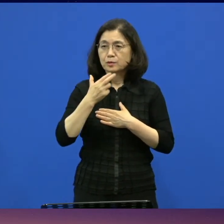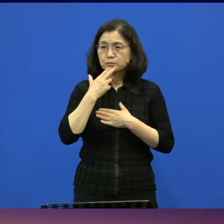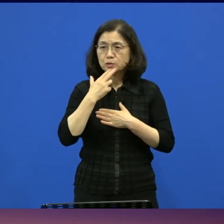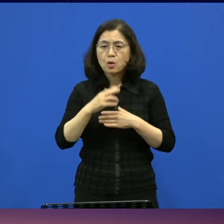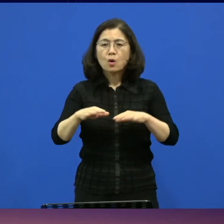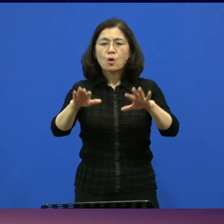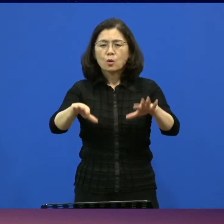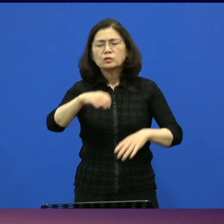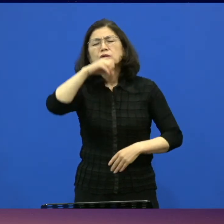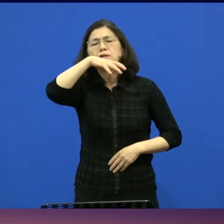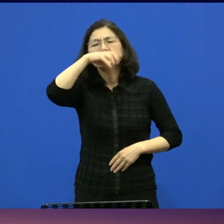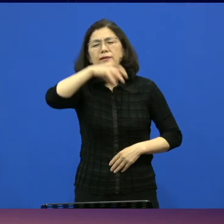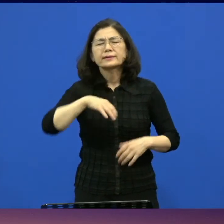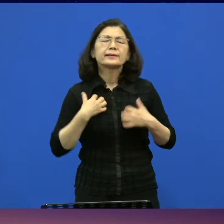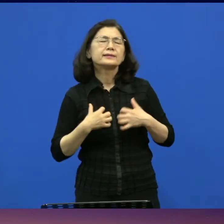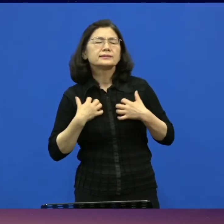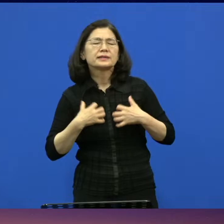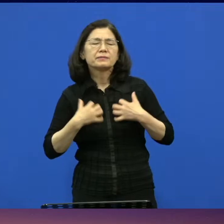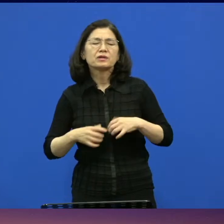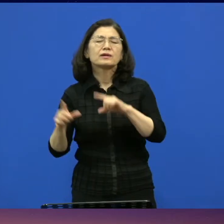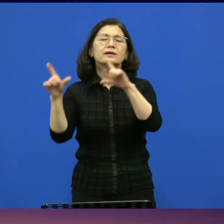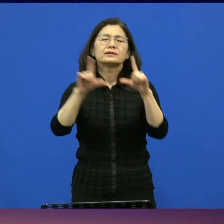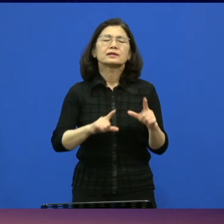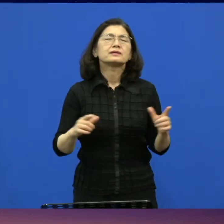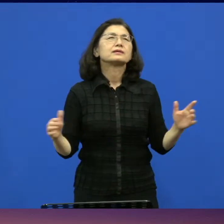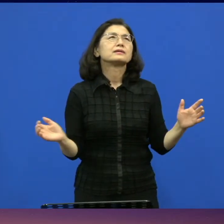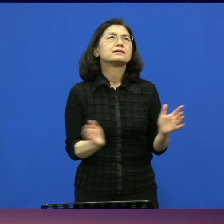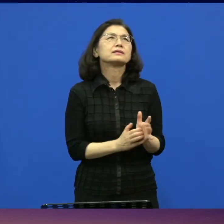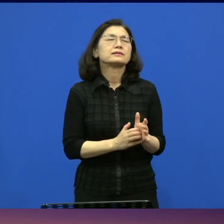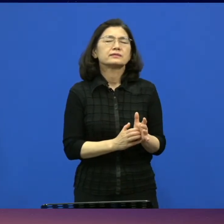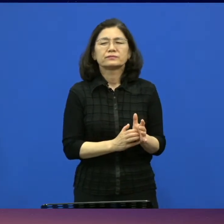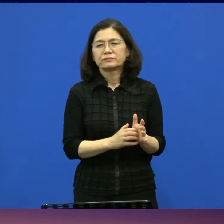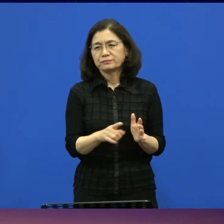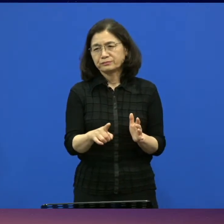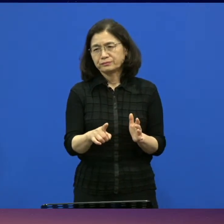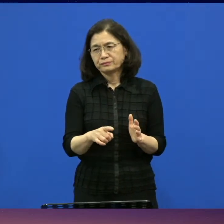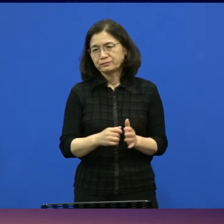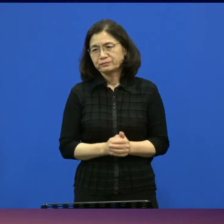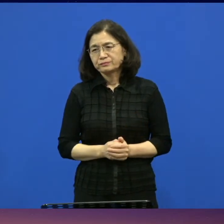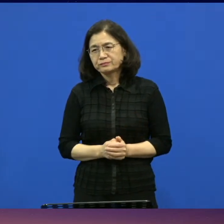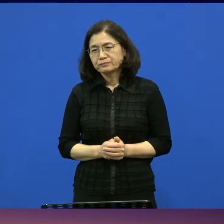그냥 즐기고 살고 그냥 끝나는 거지.